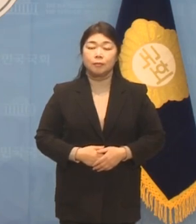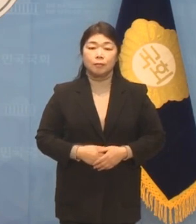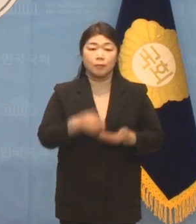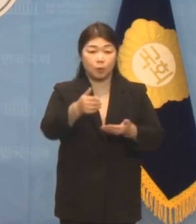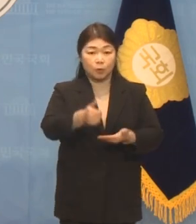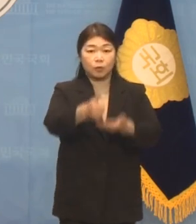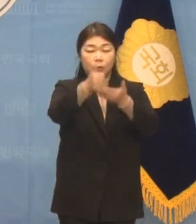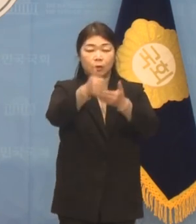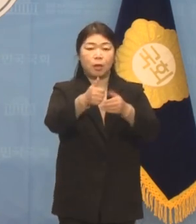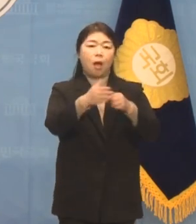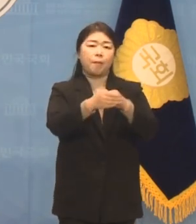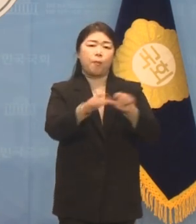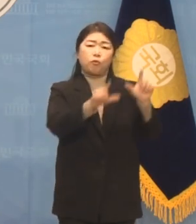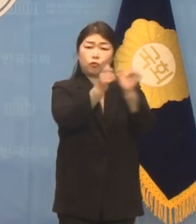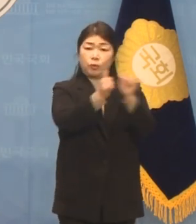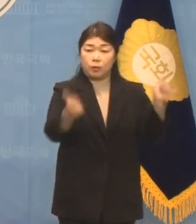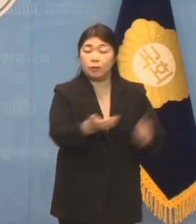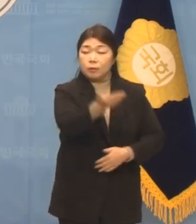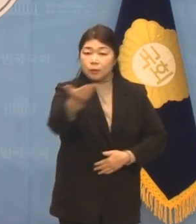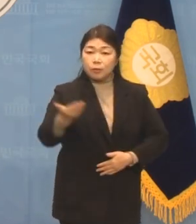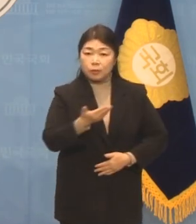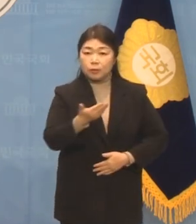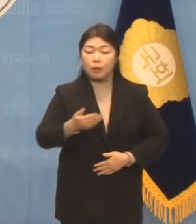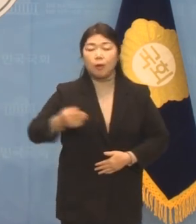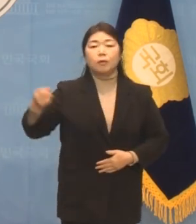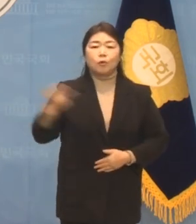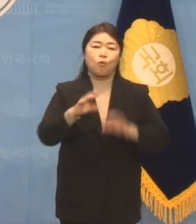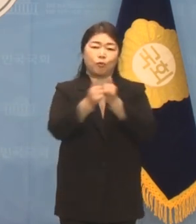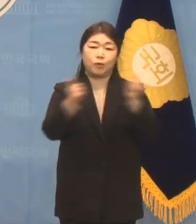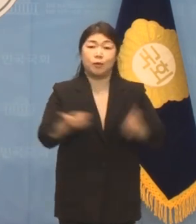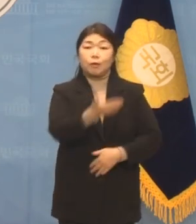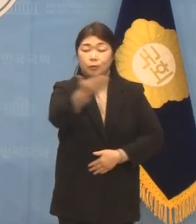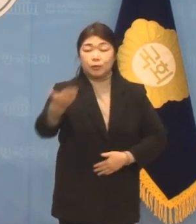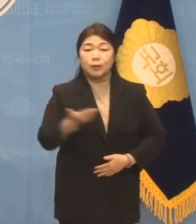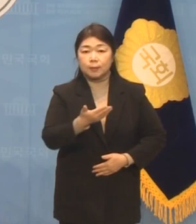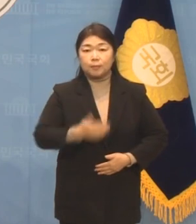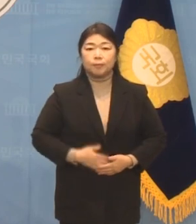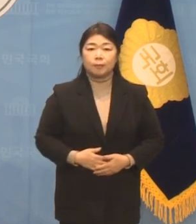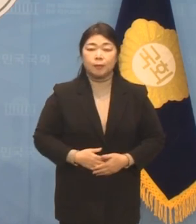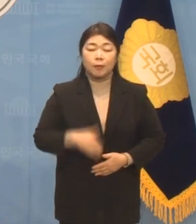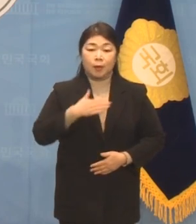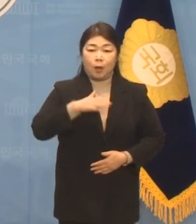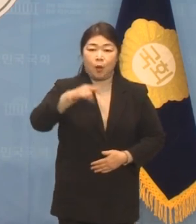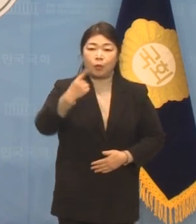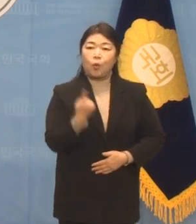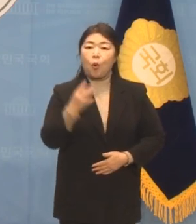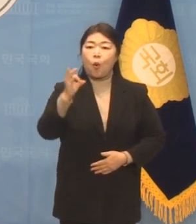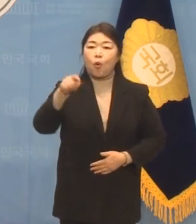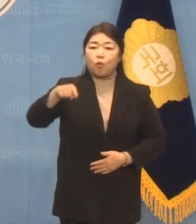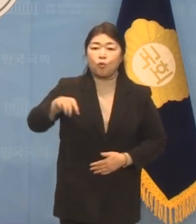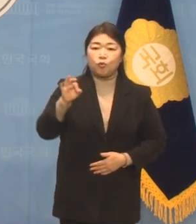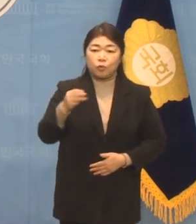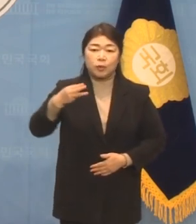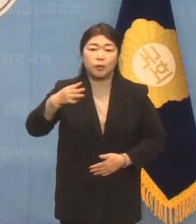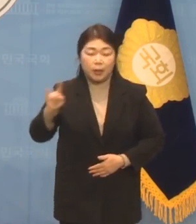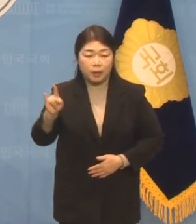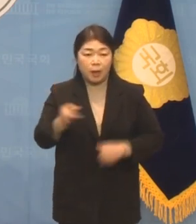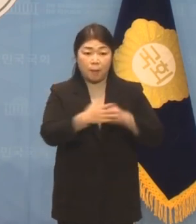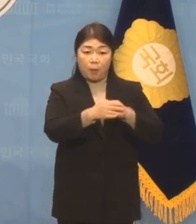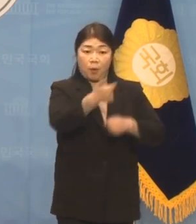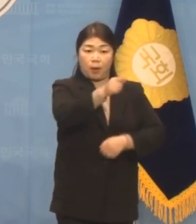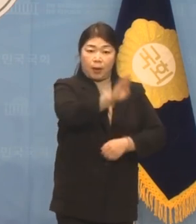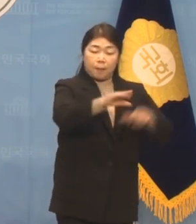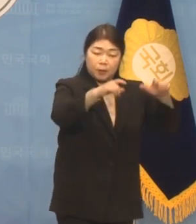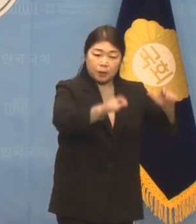존경하는 마포구민 여러분, 그리고 국민 여러분, 저 노웅래가 마포가 민주당